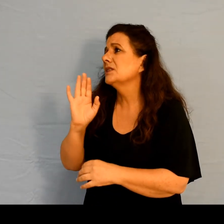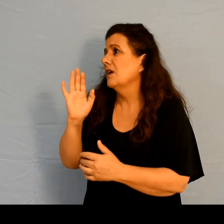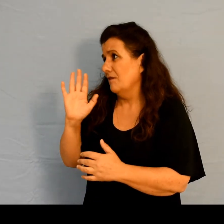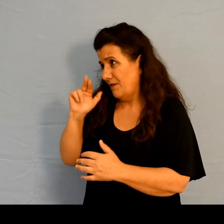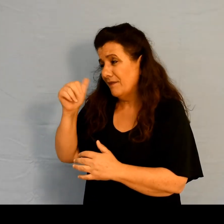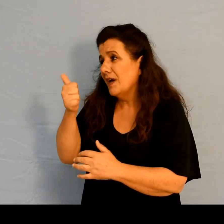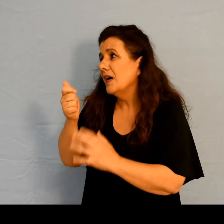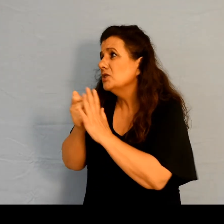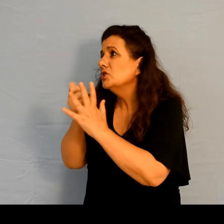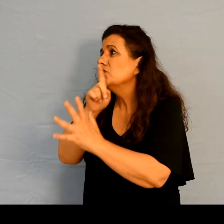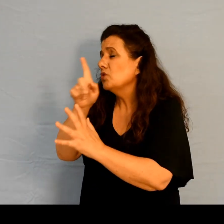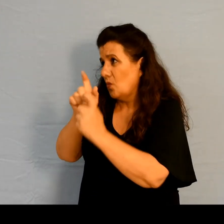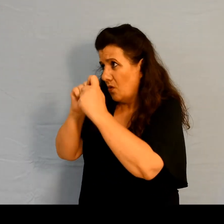rembourserai. »